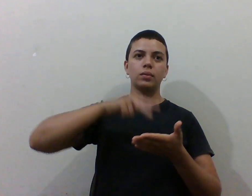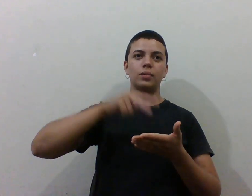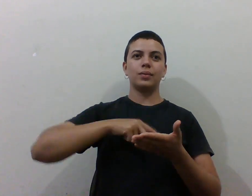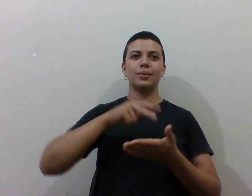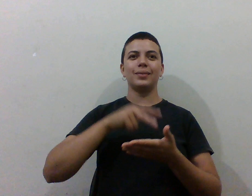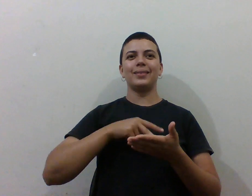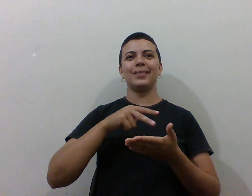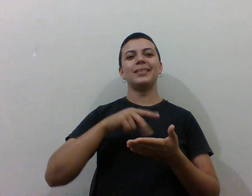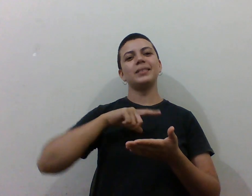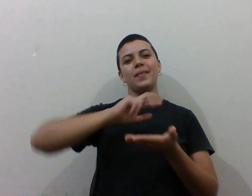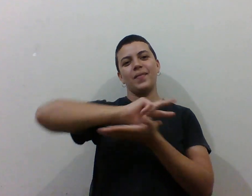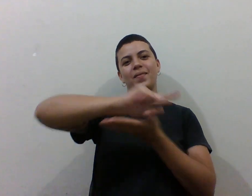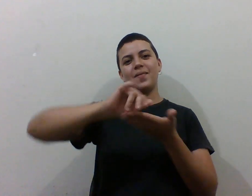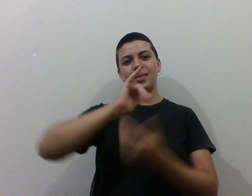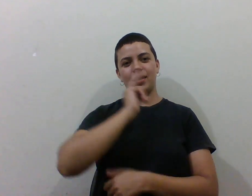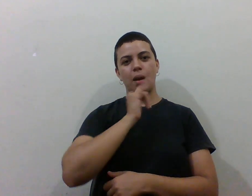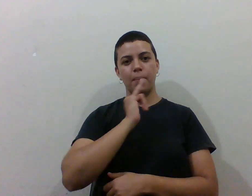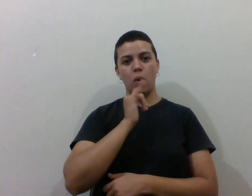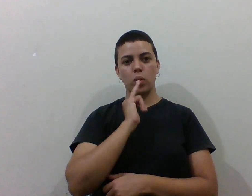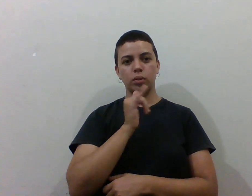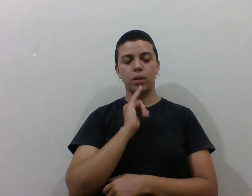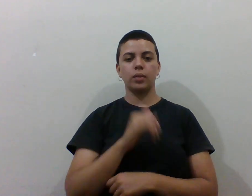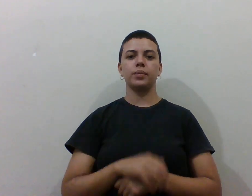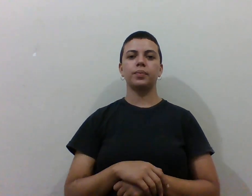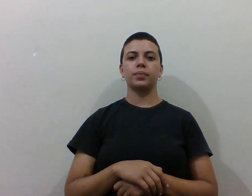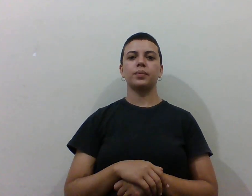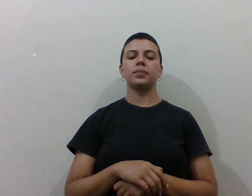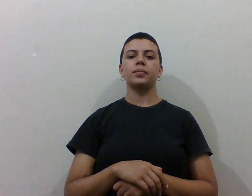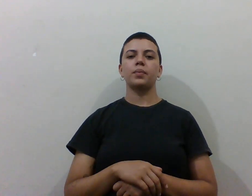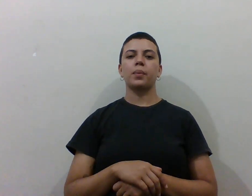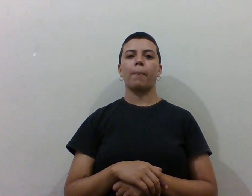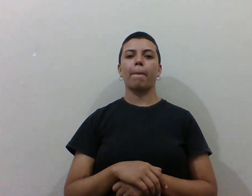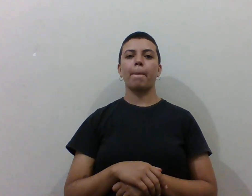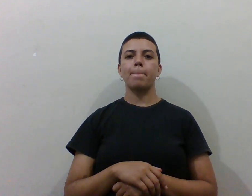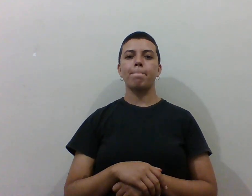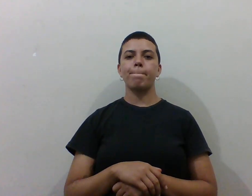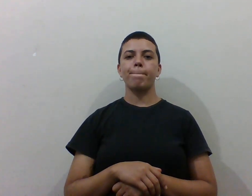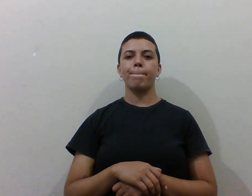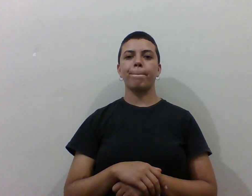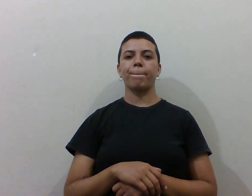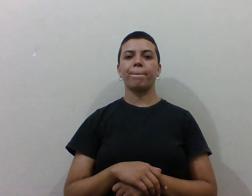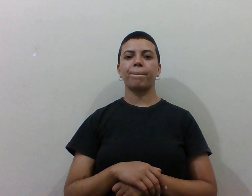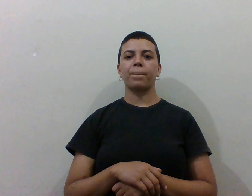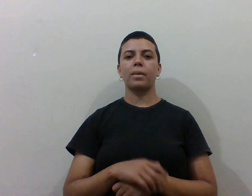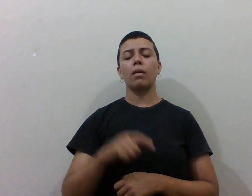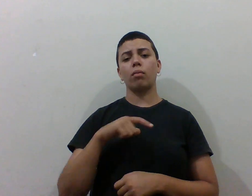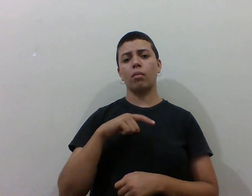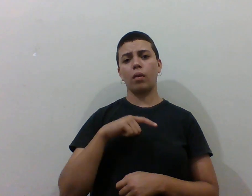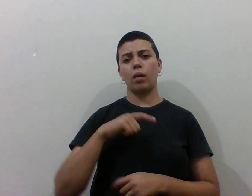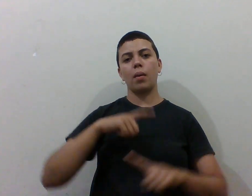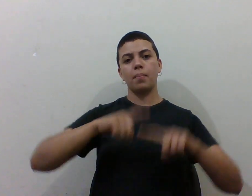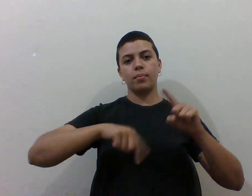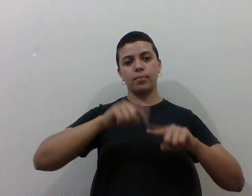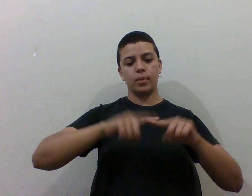abordagens epistemológicas trazer diversidade inclusive para o material bibliográfico que a gente faz nas nossas disciplinas e para mim